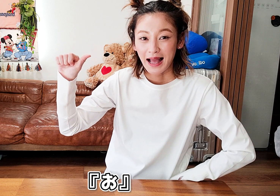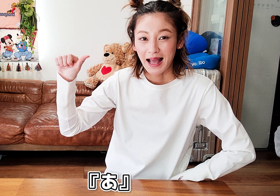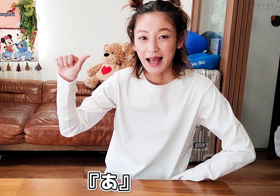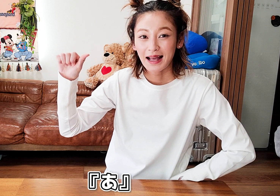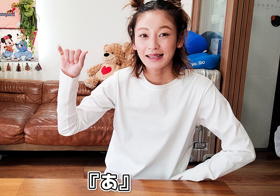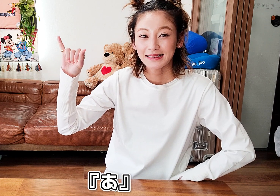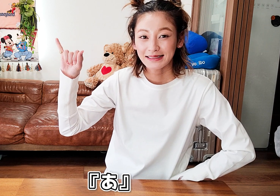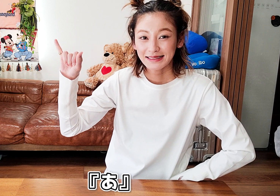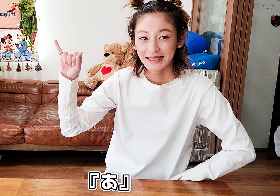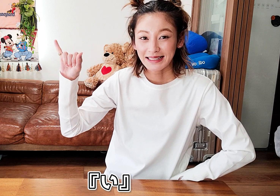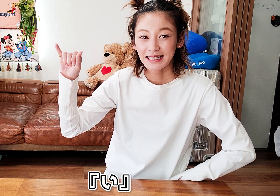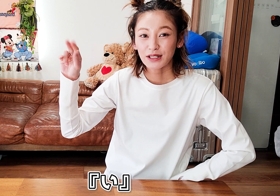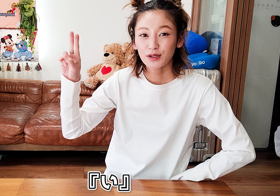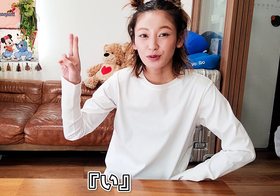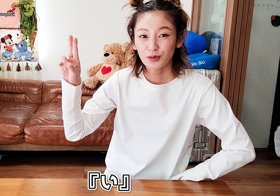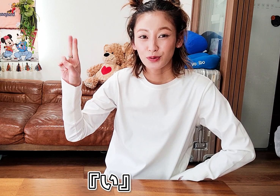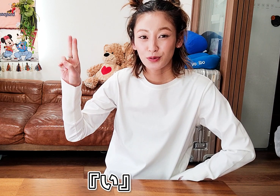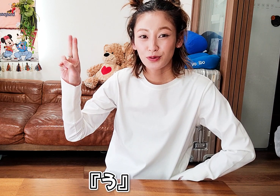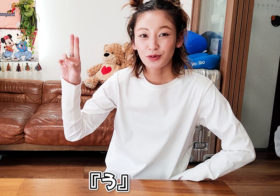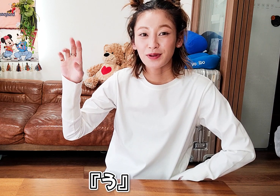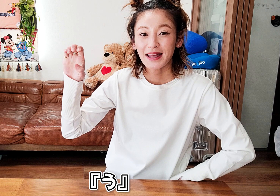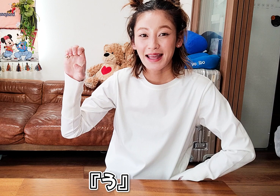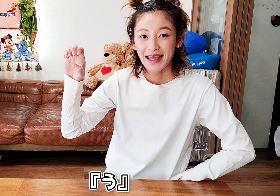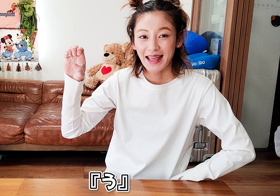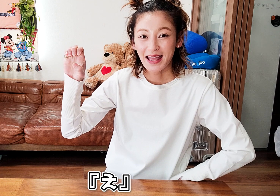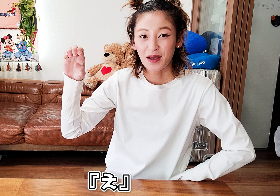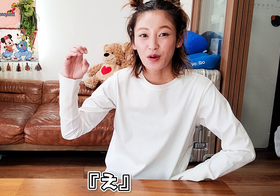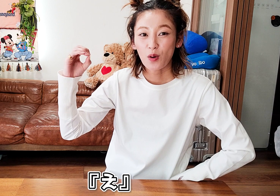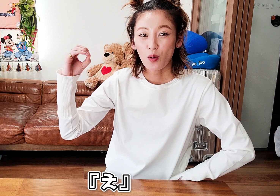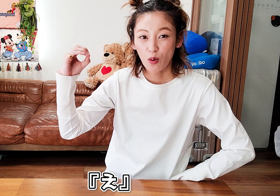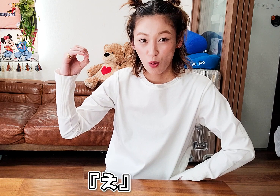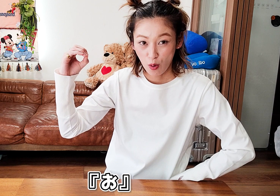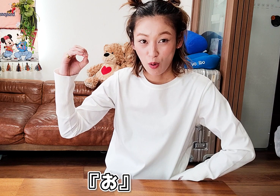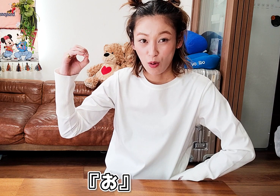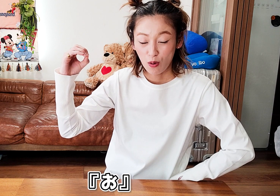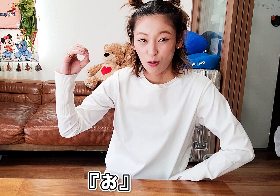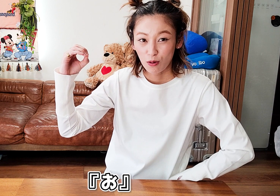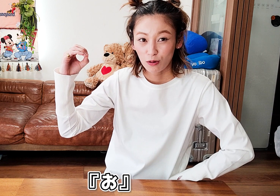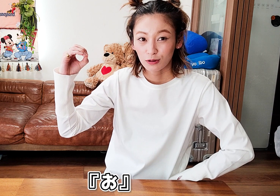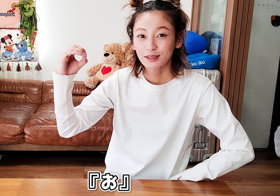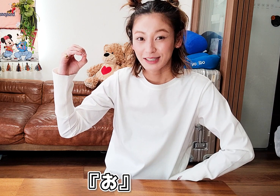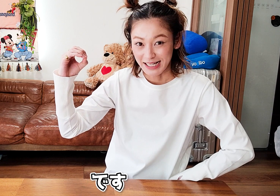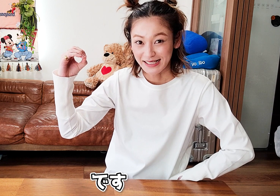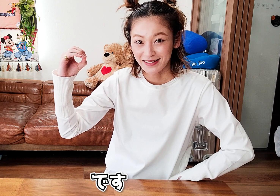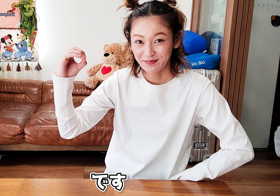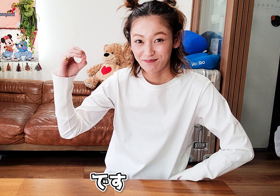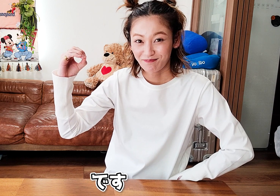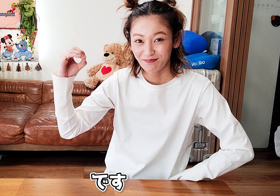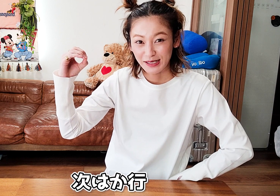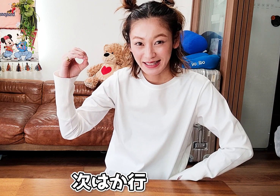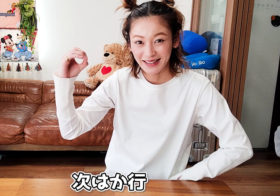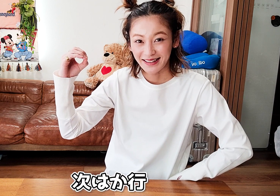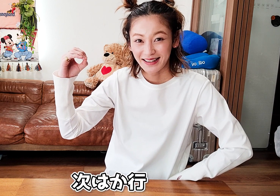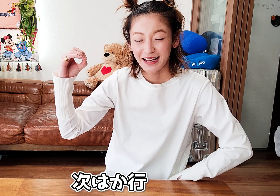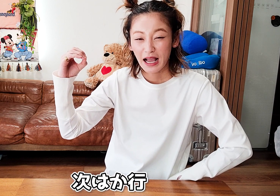あ、い、う、え、お、です。次、か